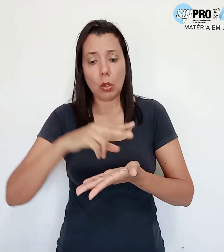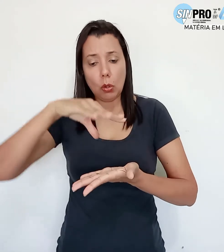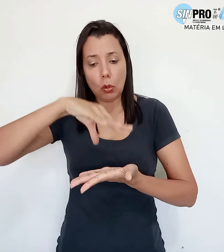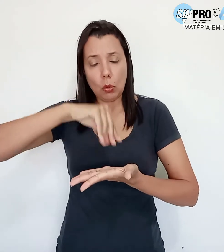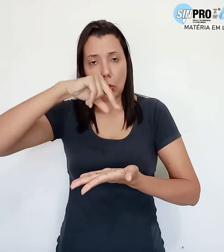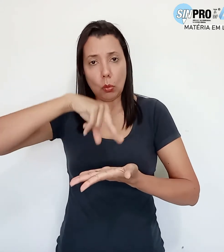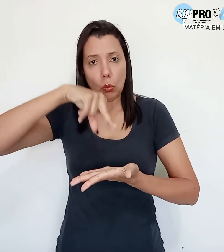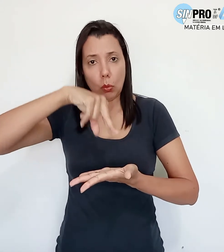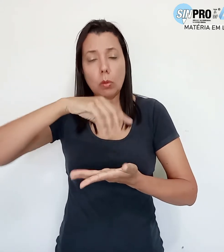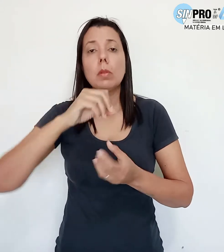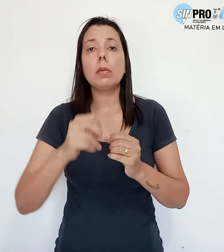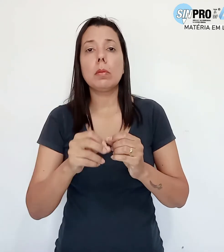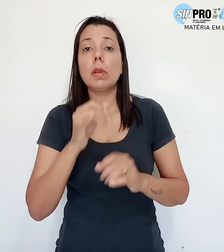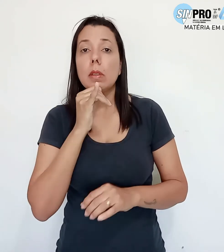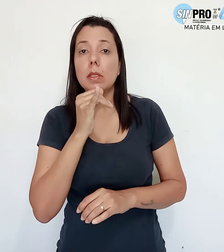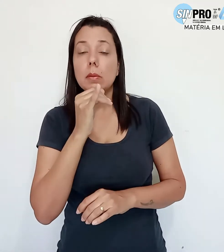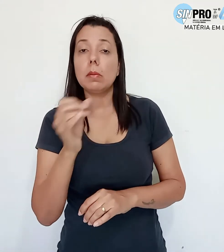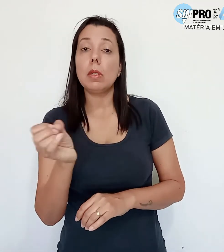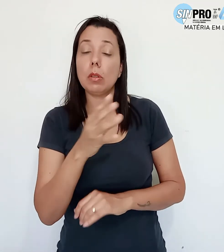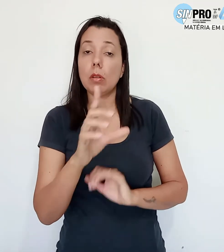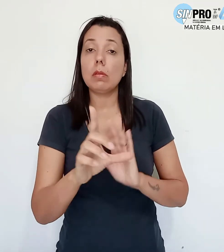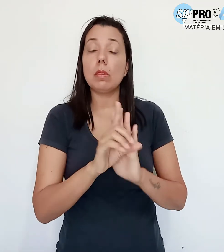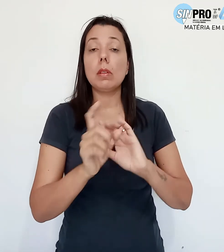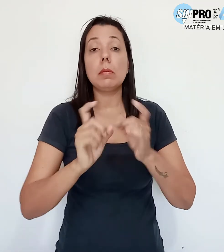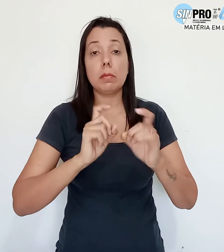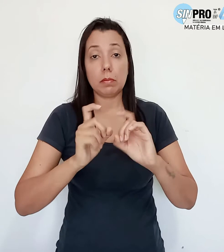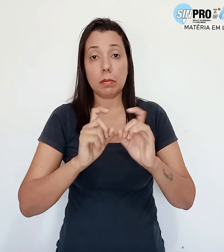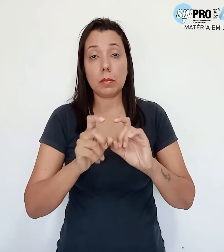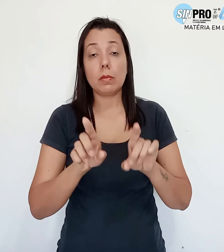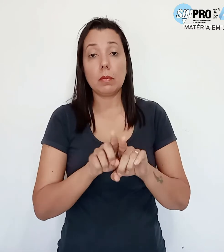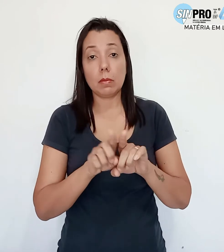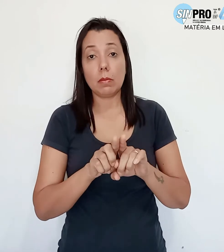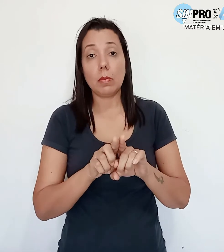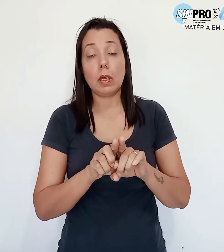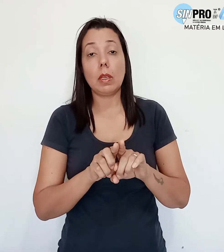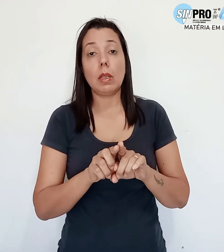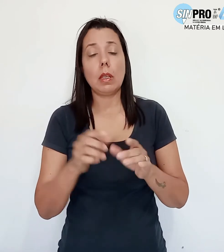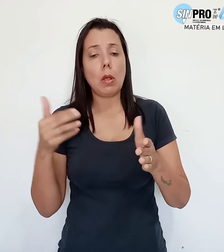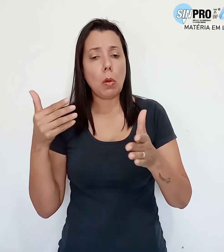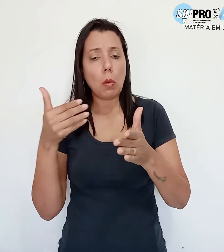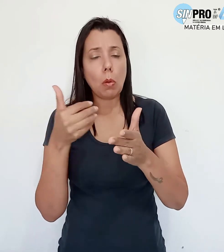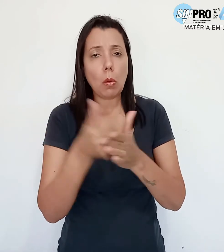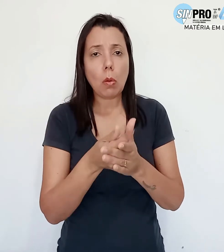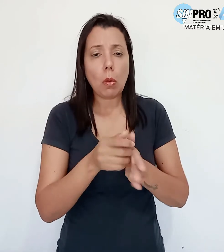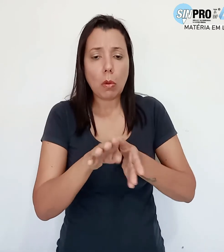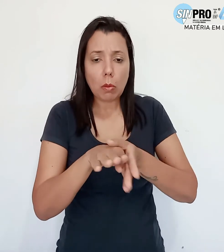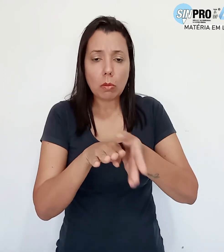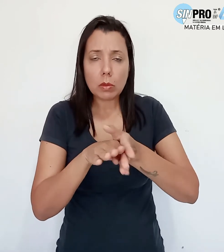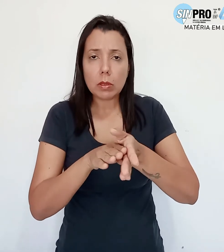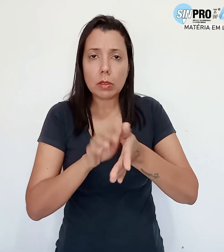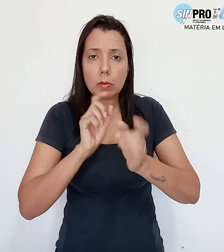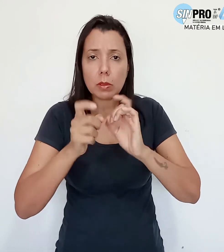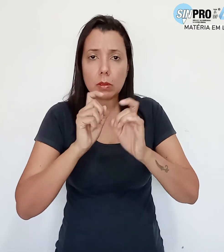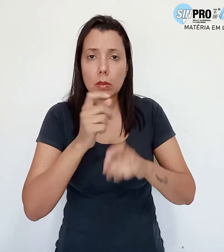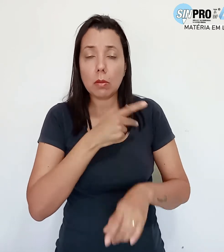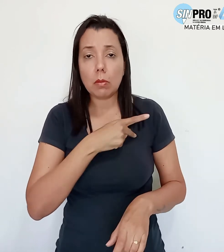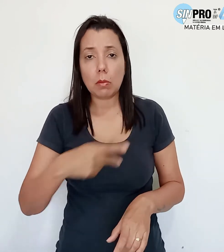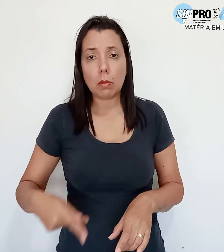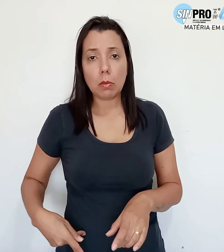por exemplo. A PEC da reforma administrativa também insere na orientação da administração pública o